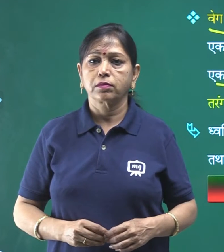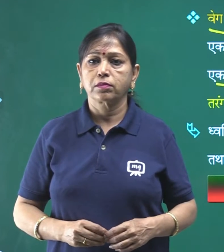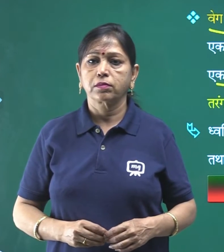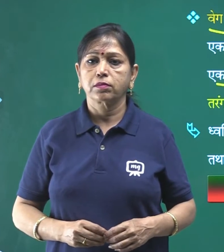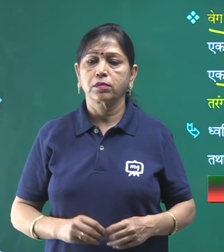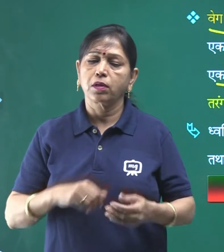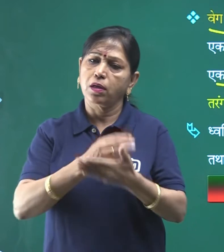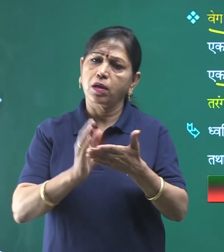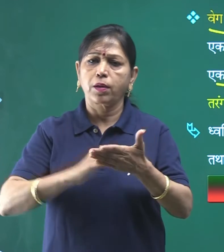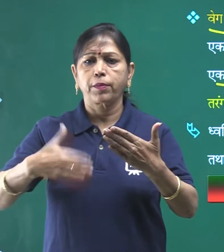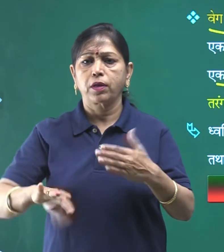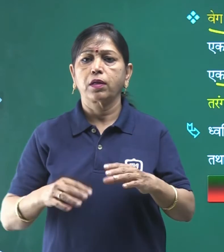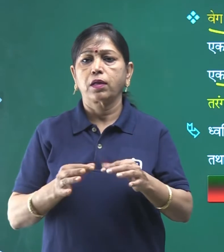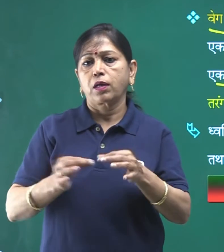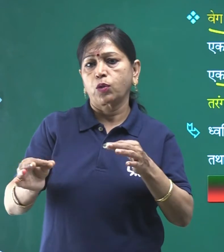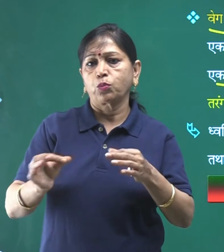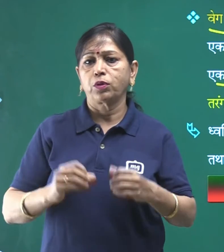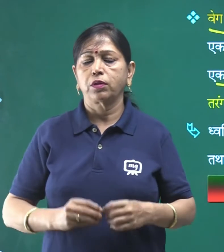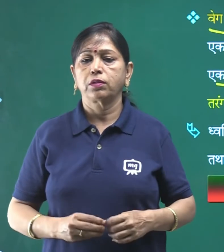तय की गई दूरी